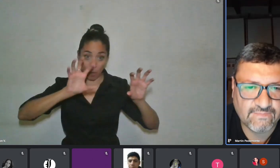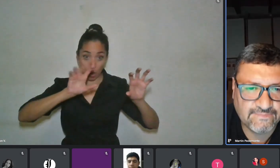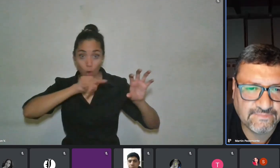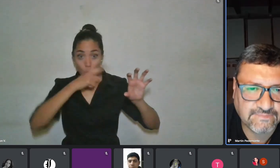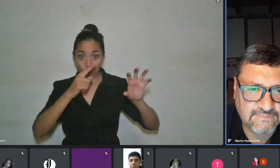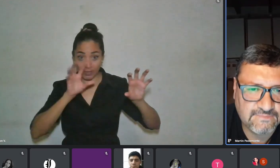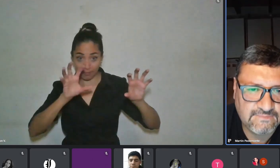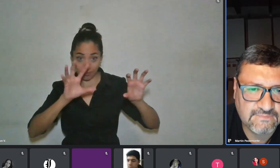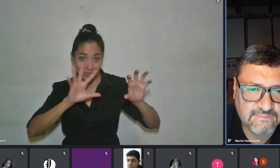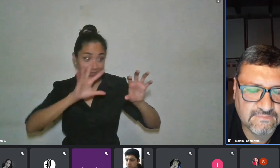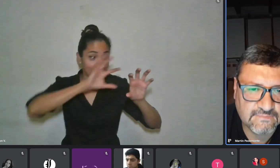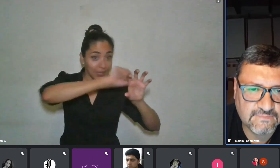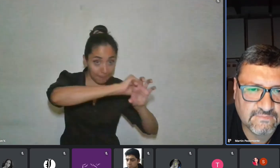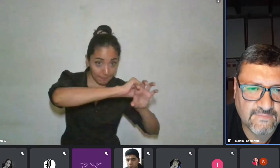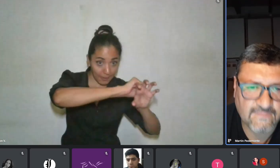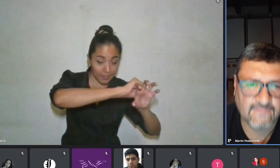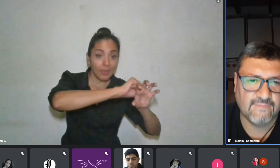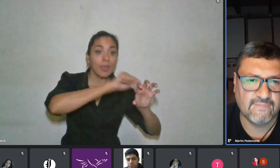intervención.